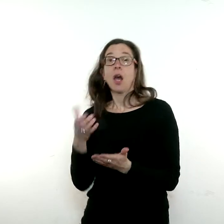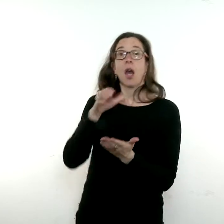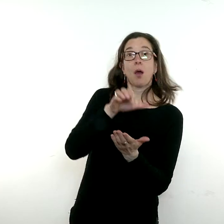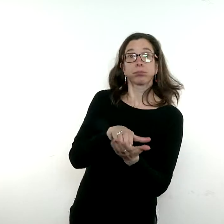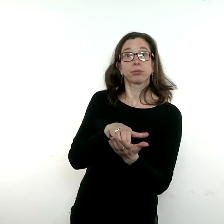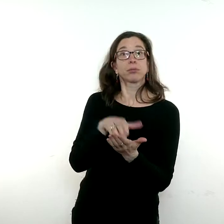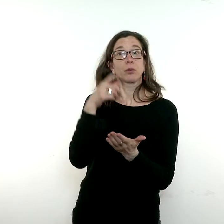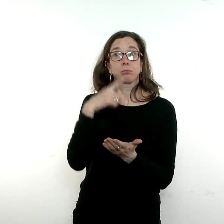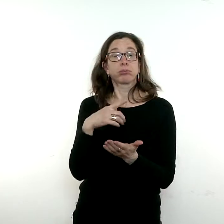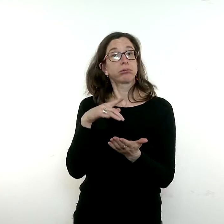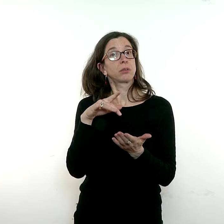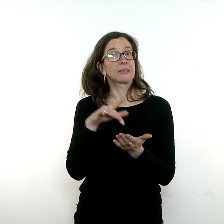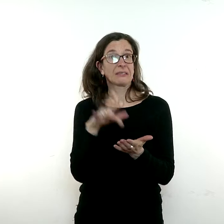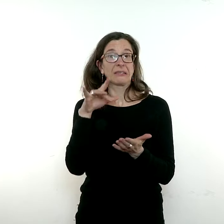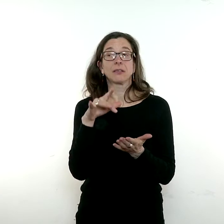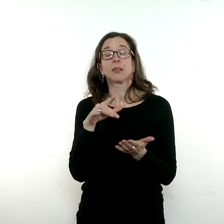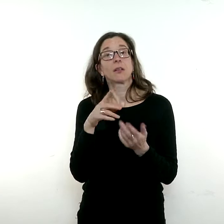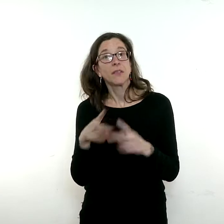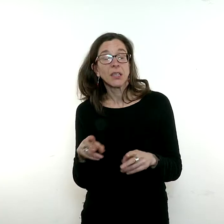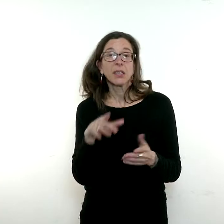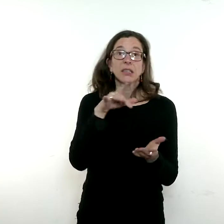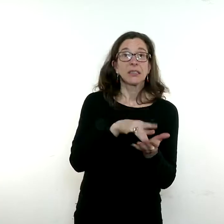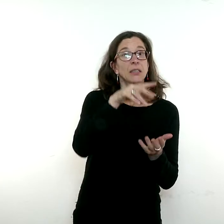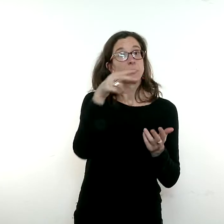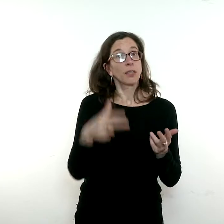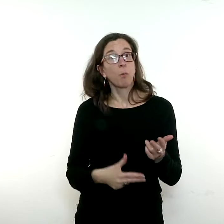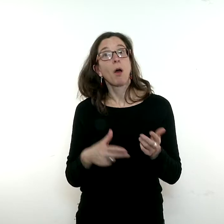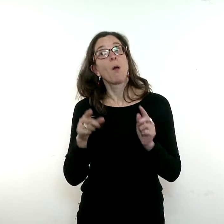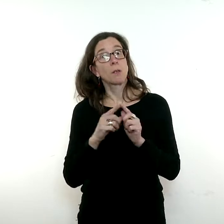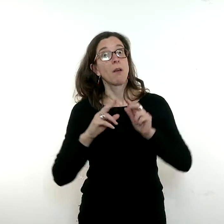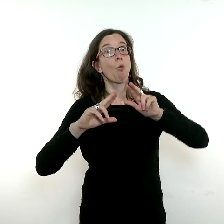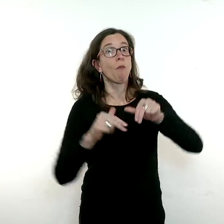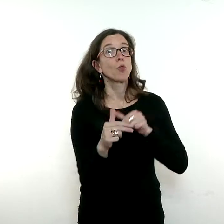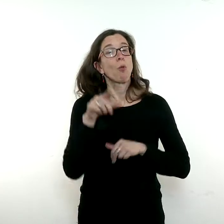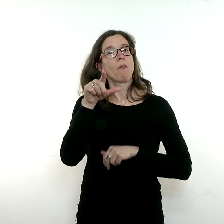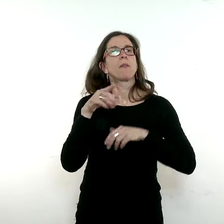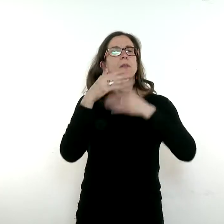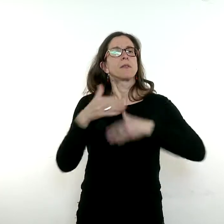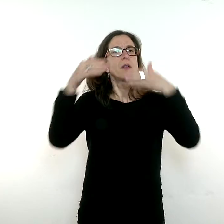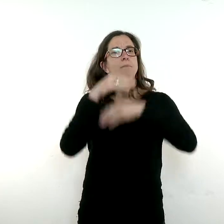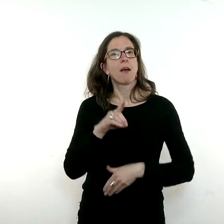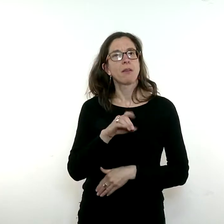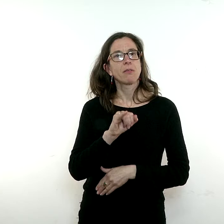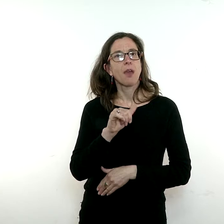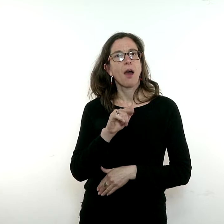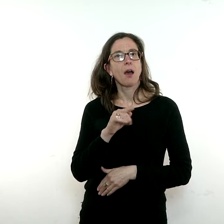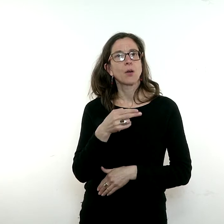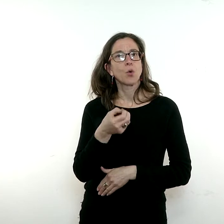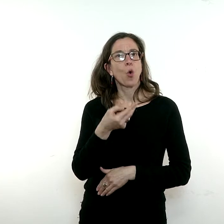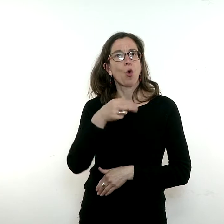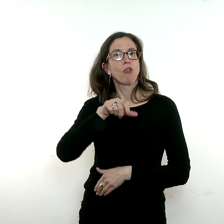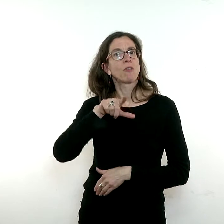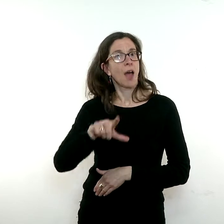le Gaumont et le Diagonal. Voilà. Donc en gros, nous demandons au conseil municipal d'approuver le règlement